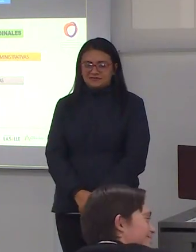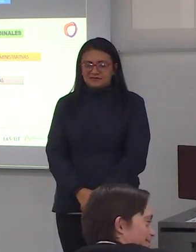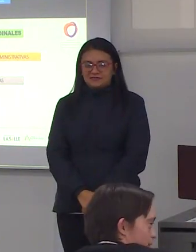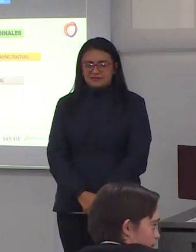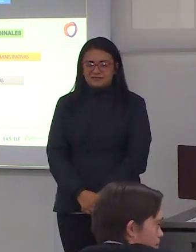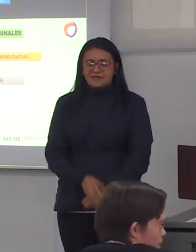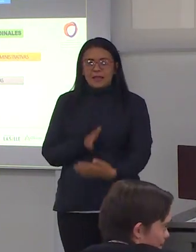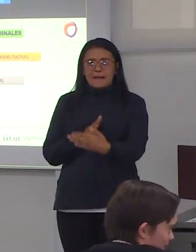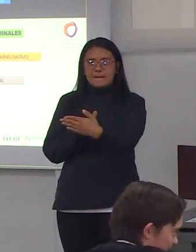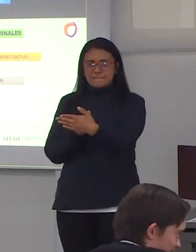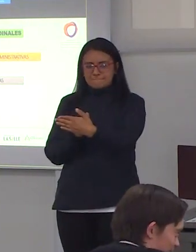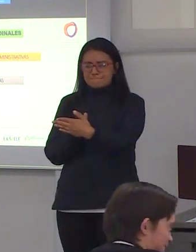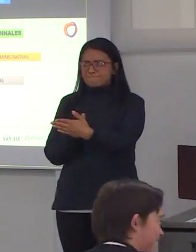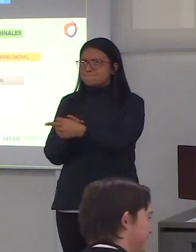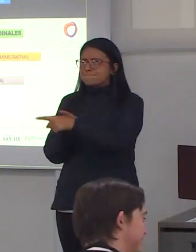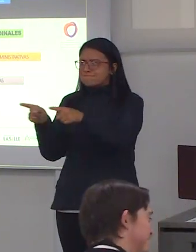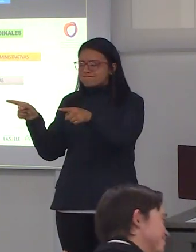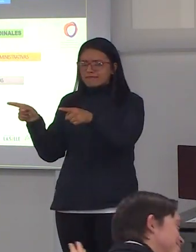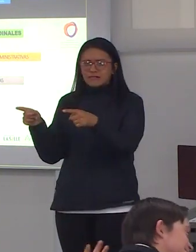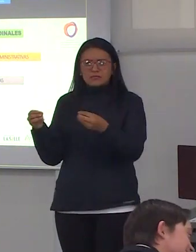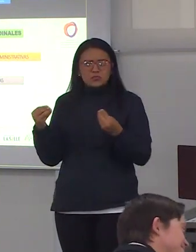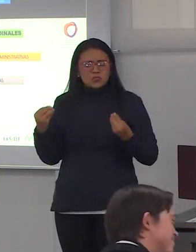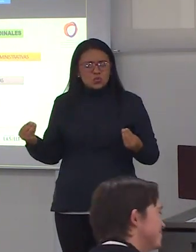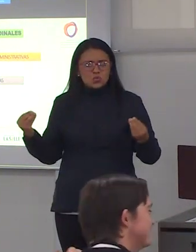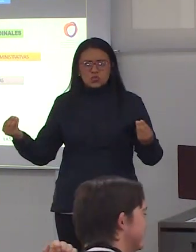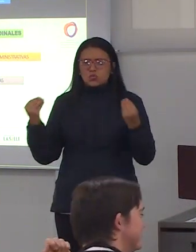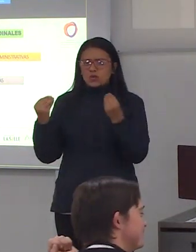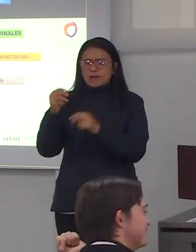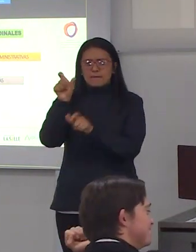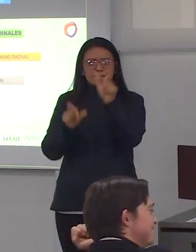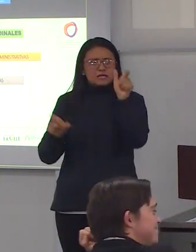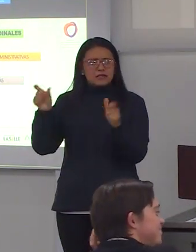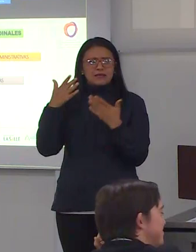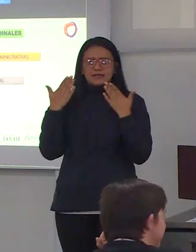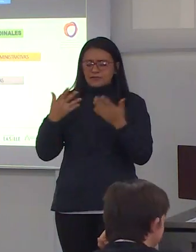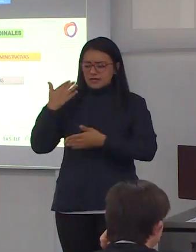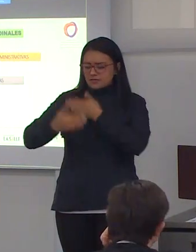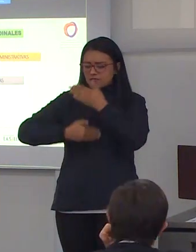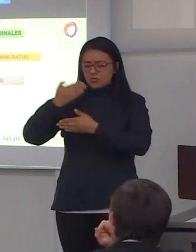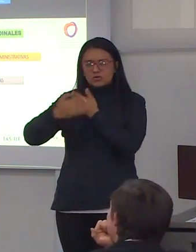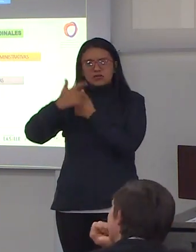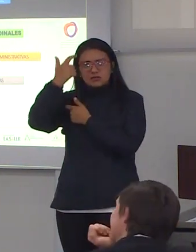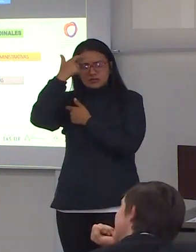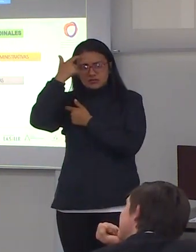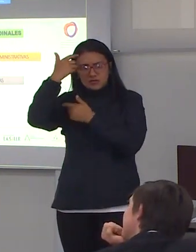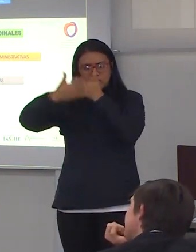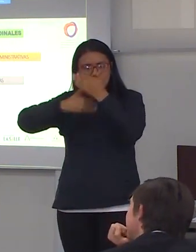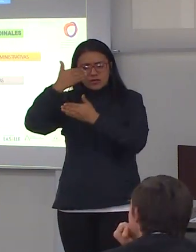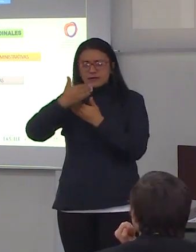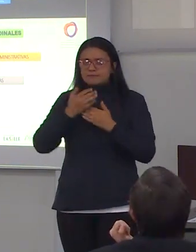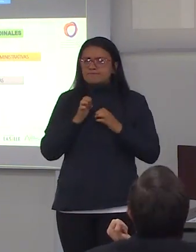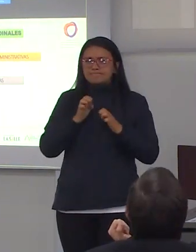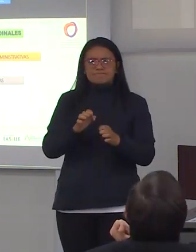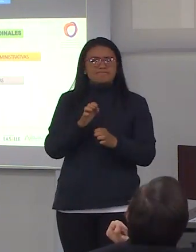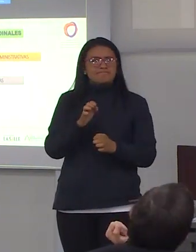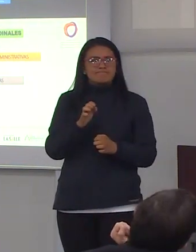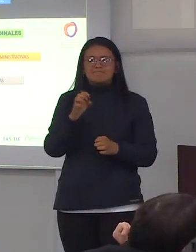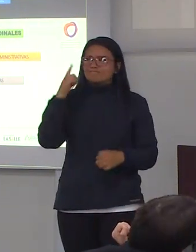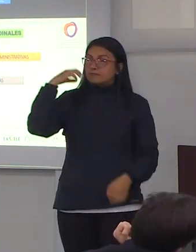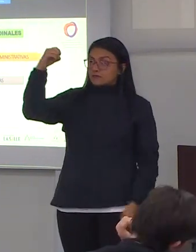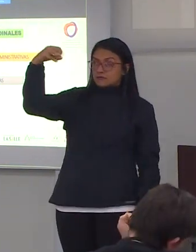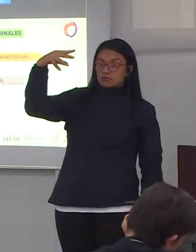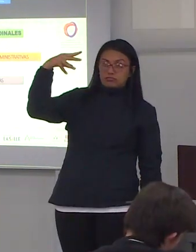barreras físicas muchas muchas personas dependiendo de sus procesos de salud mental no toleran por ejemplo la